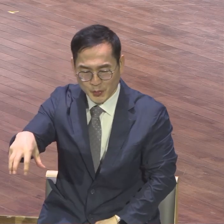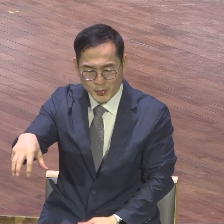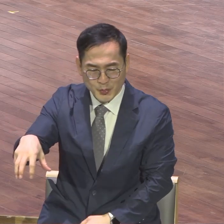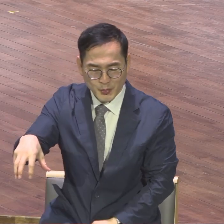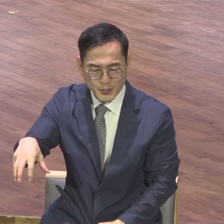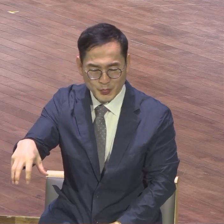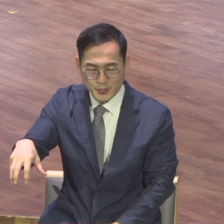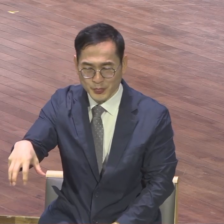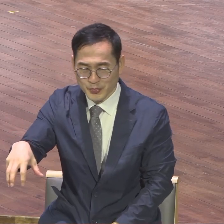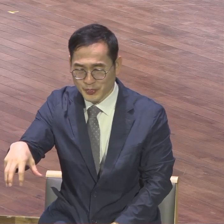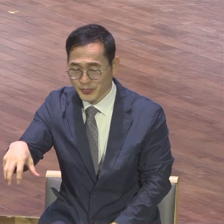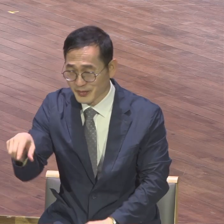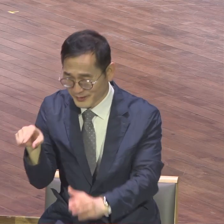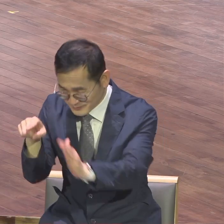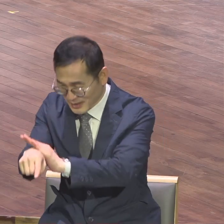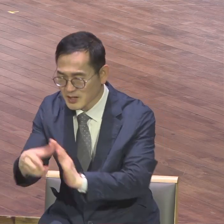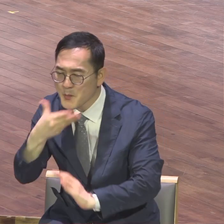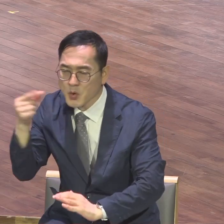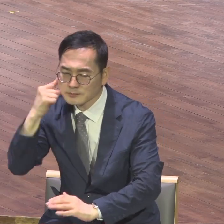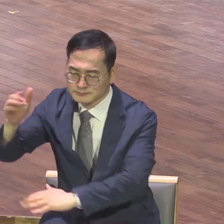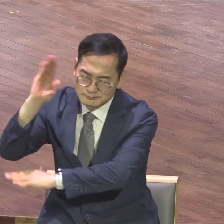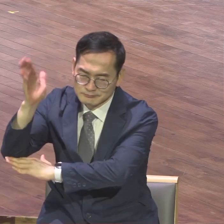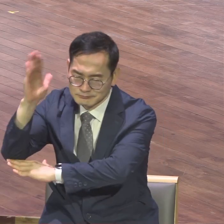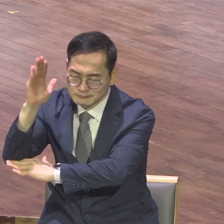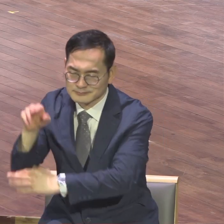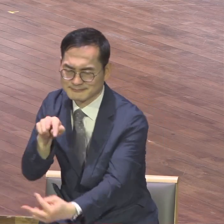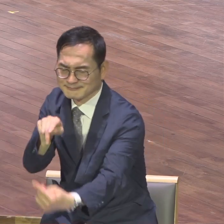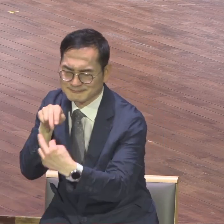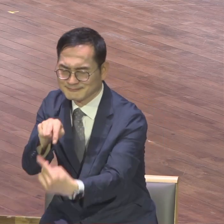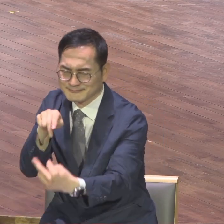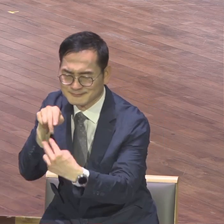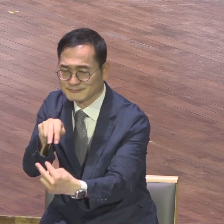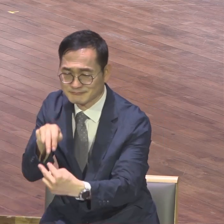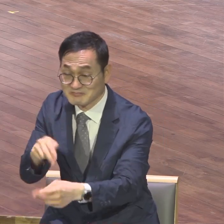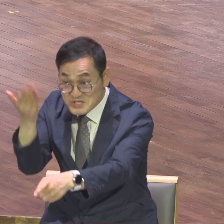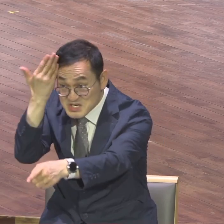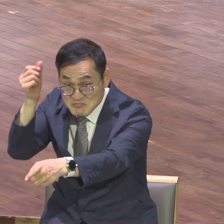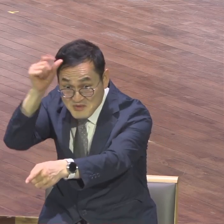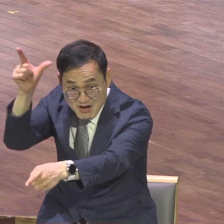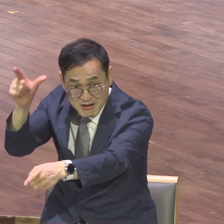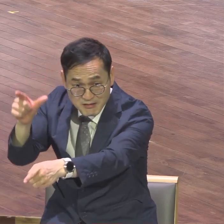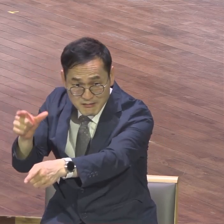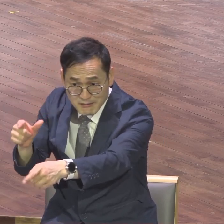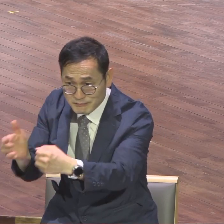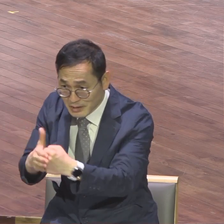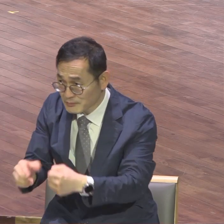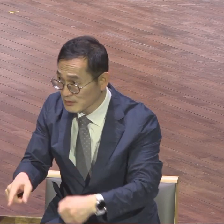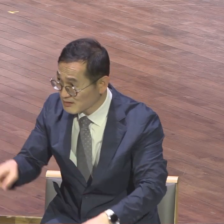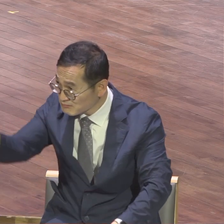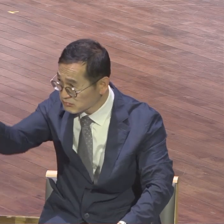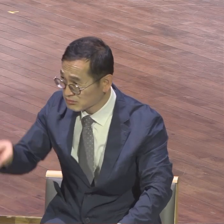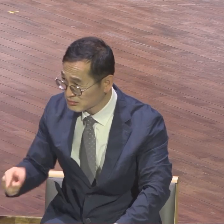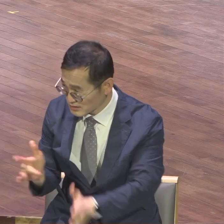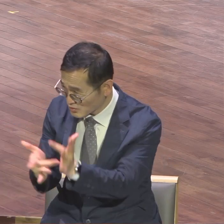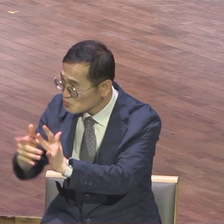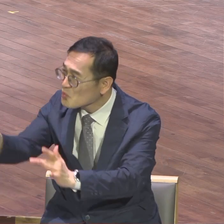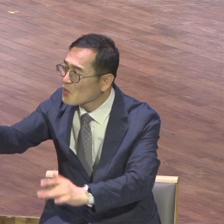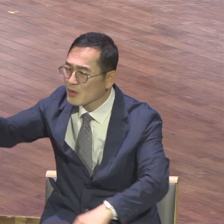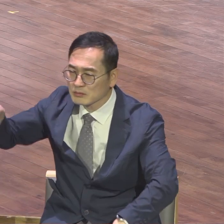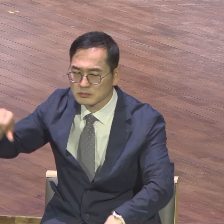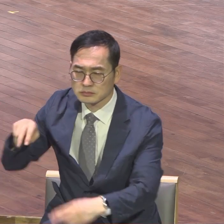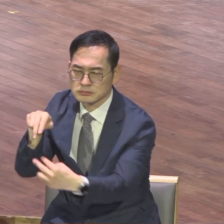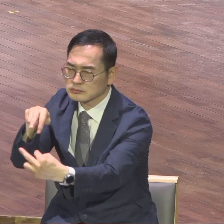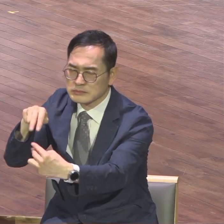그렇게 복음을 전거하는데 그렇게 또 토론이 이어지지요. 그 사람들이 그냥 쉽게 듣지 않는단 말이에요. 또